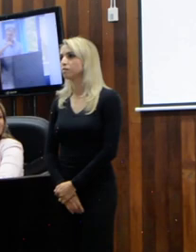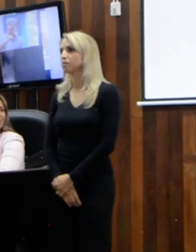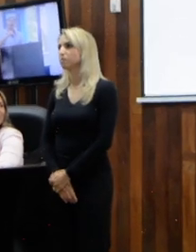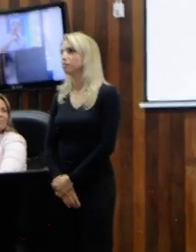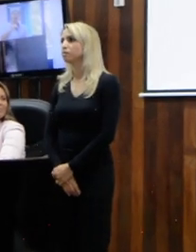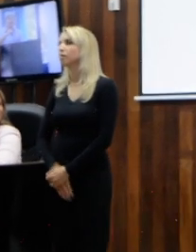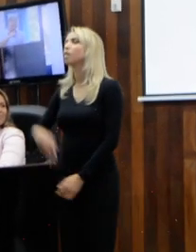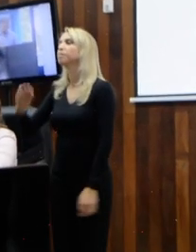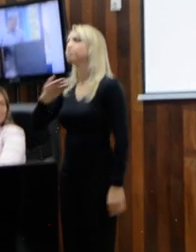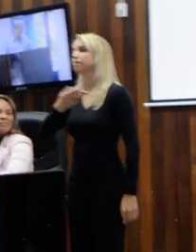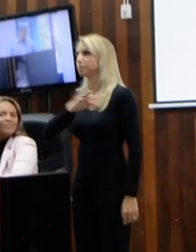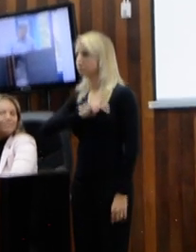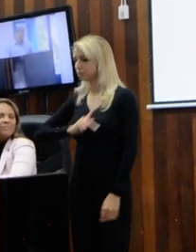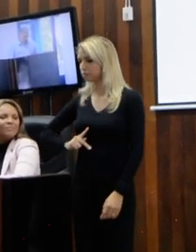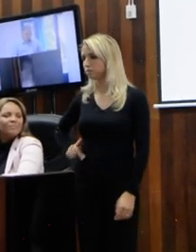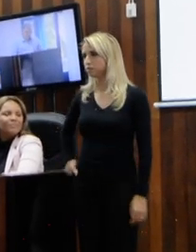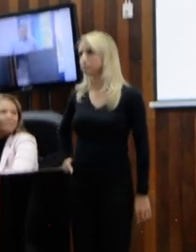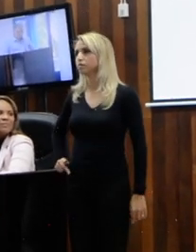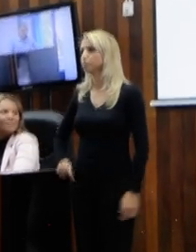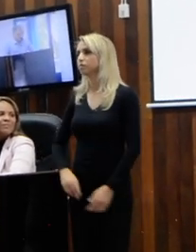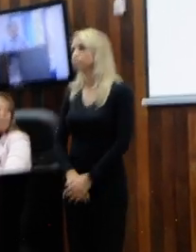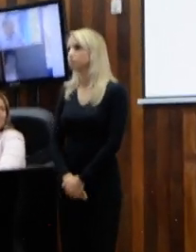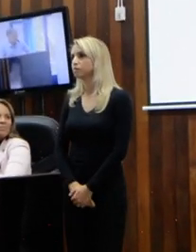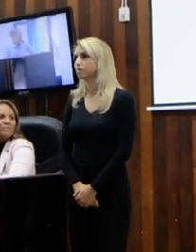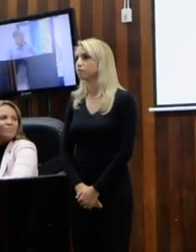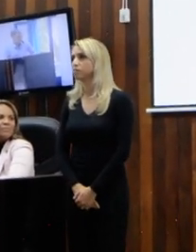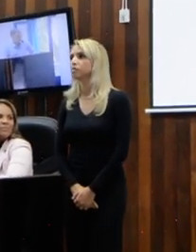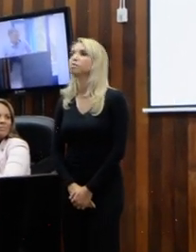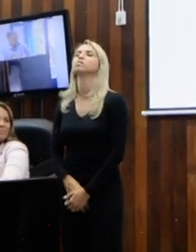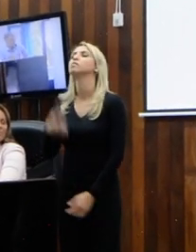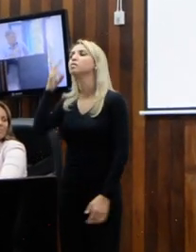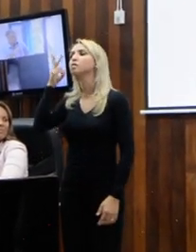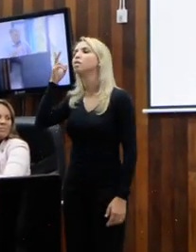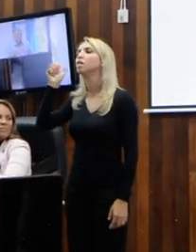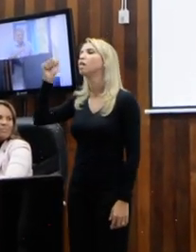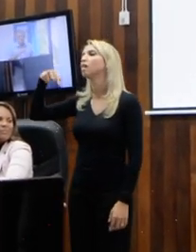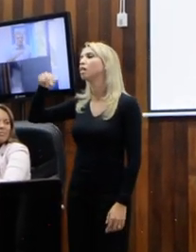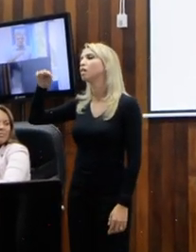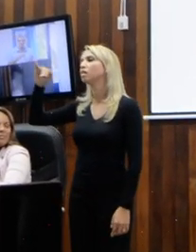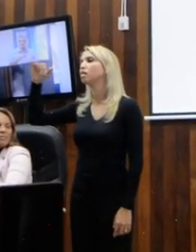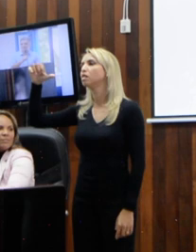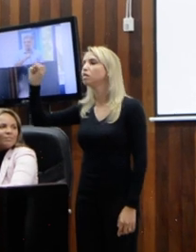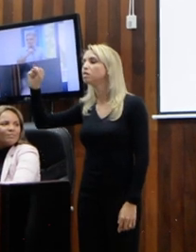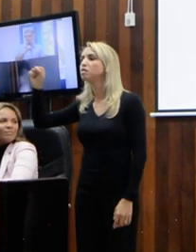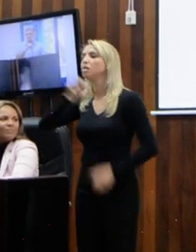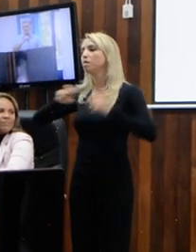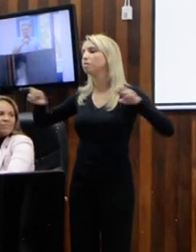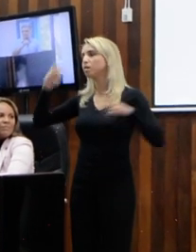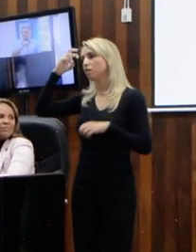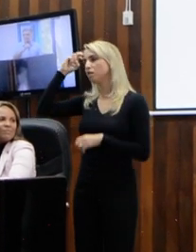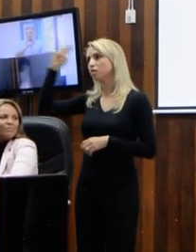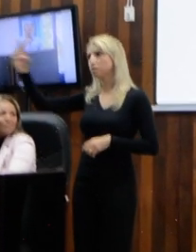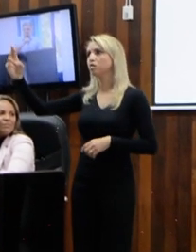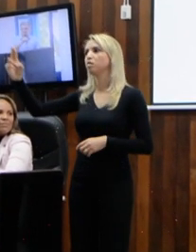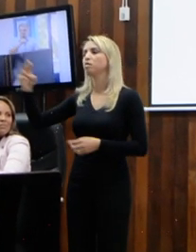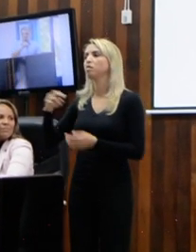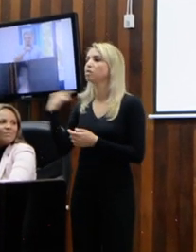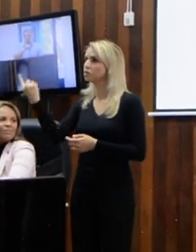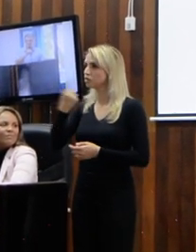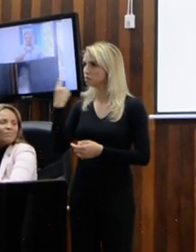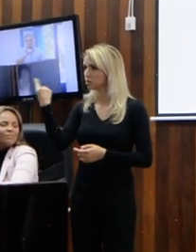Senhor presidente, vereador Aquiles Barreto, mesa diretora, todos